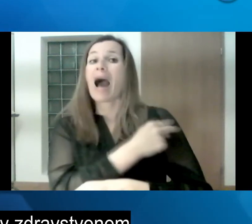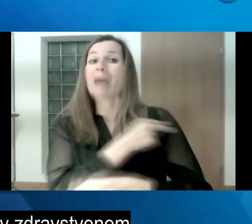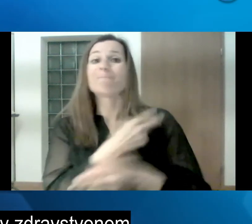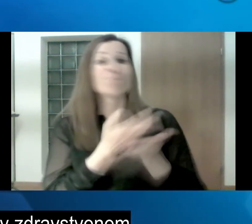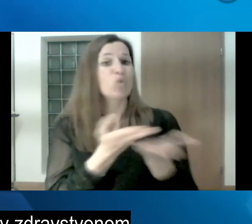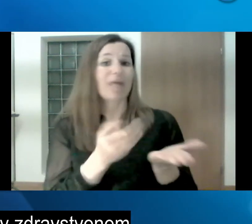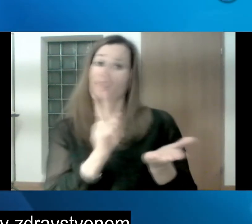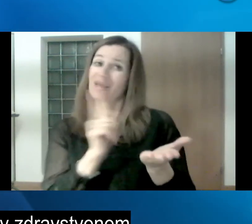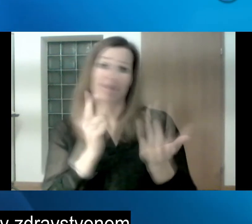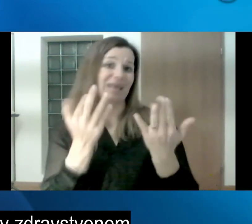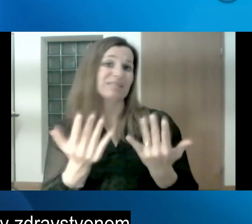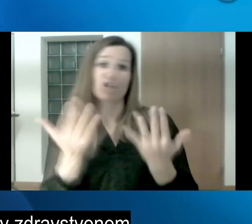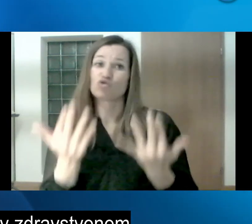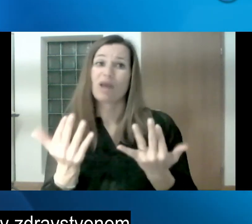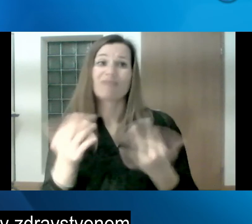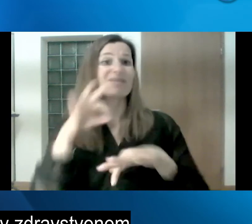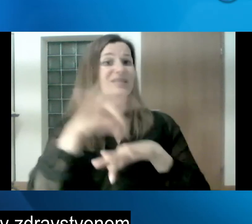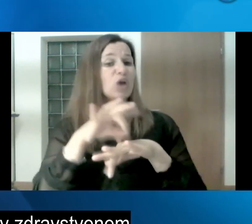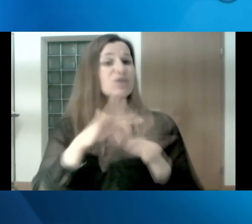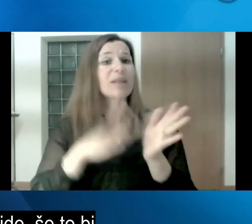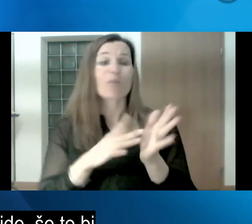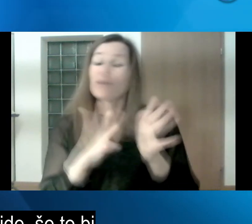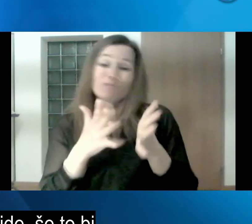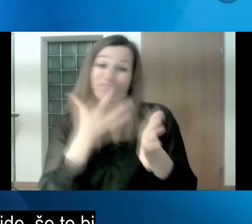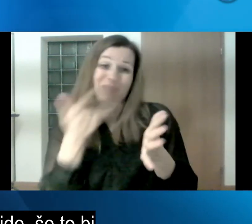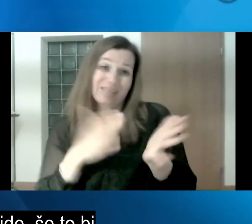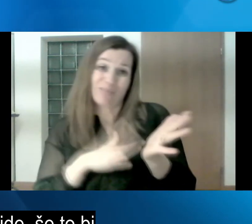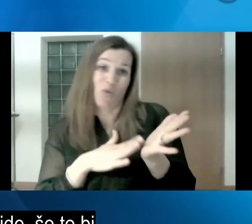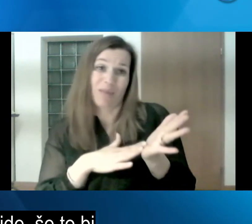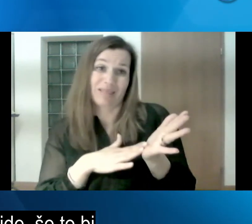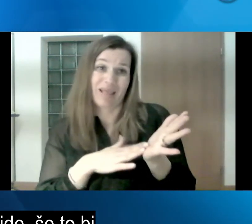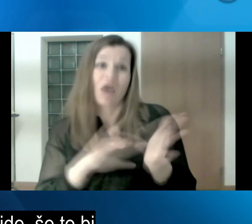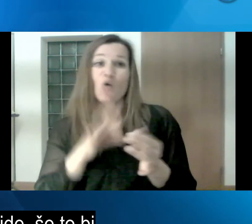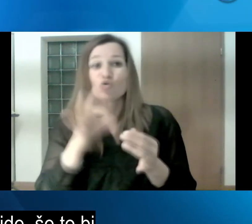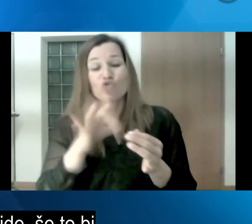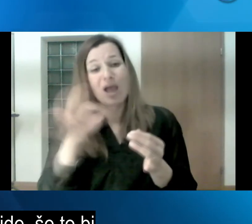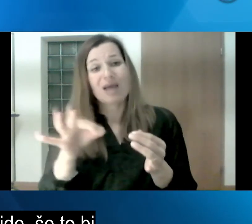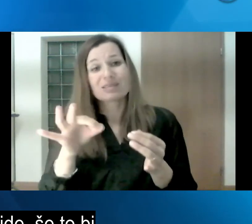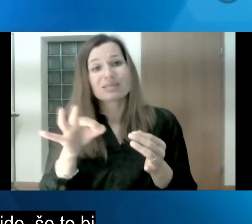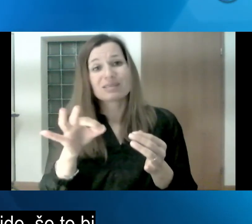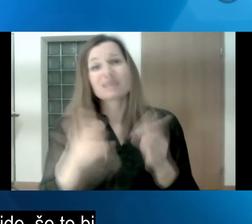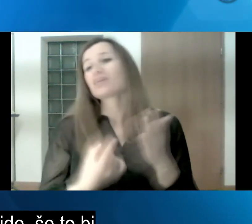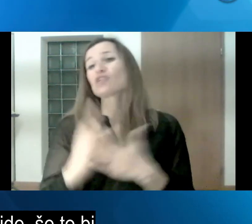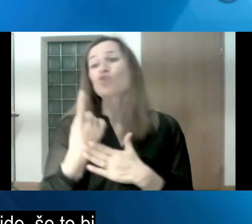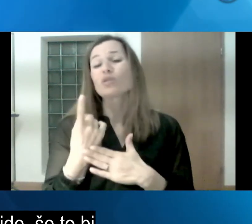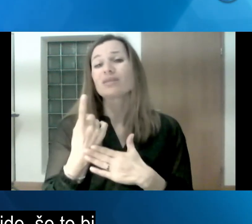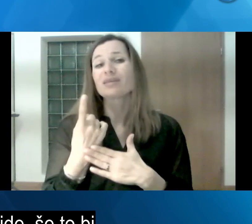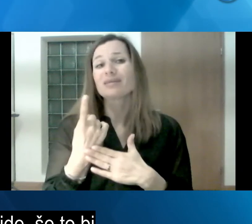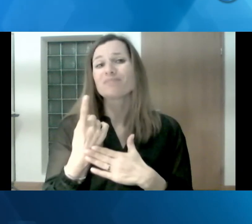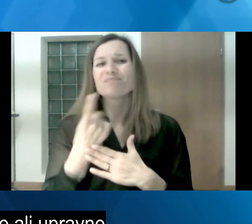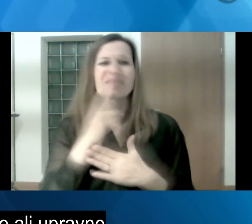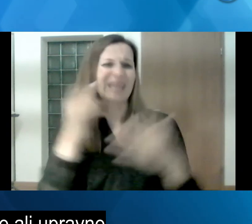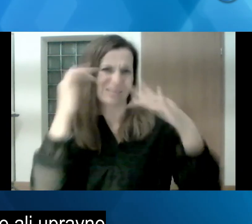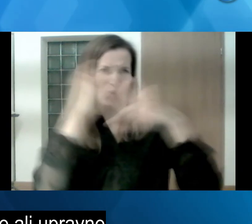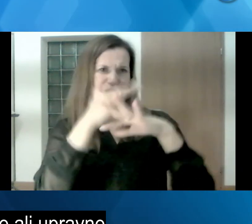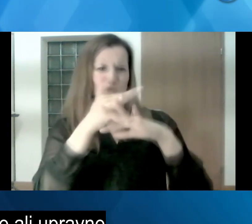ker v zdravstvenem pomenu nima pomena. Tako da včasih pride, še to bi poudarila, do kakšnega nesporazuma.